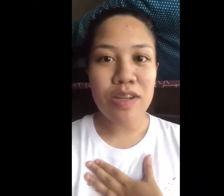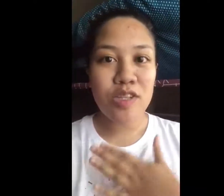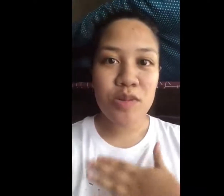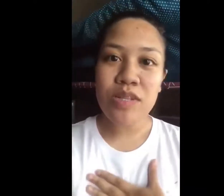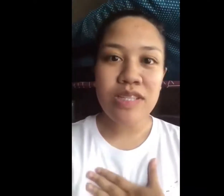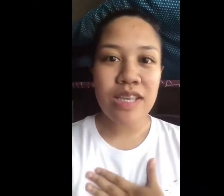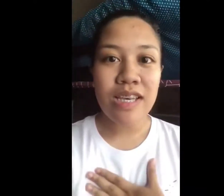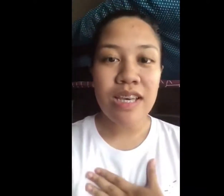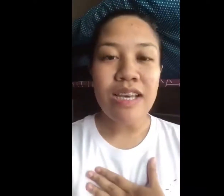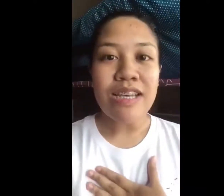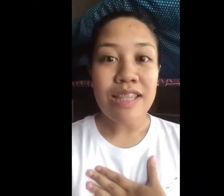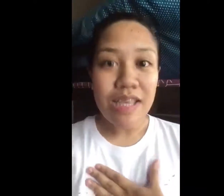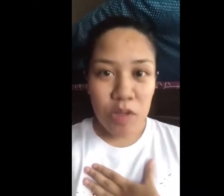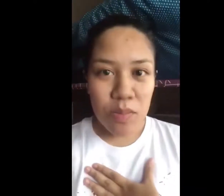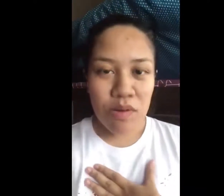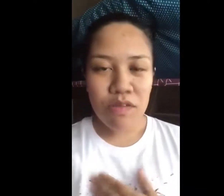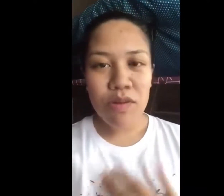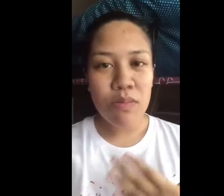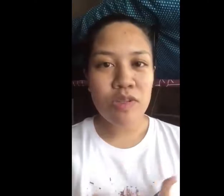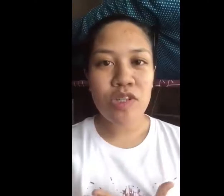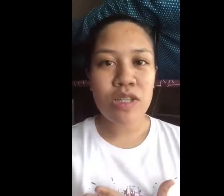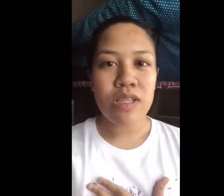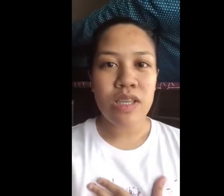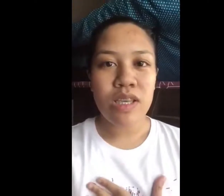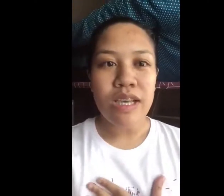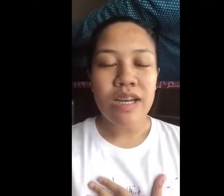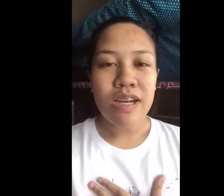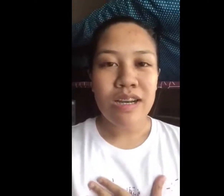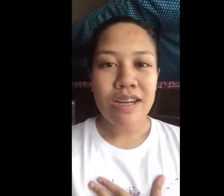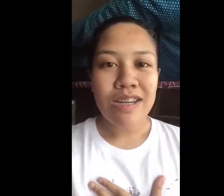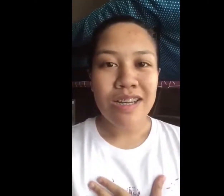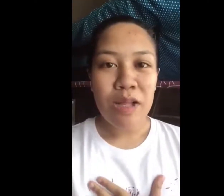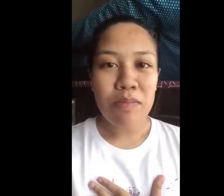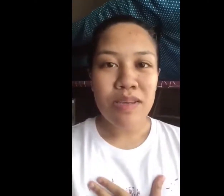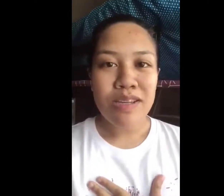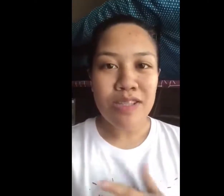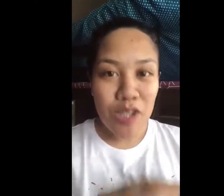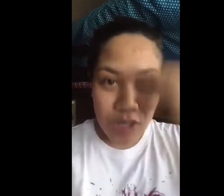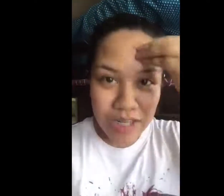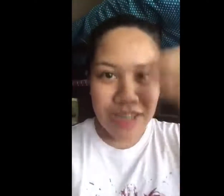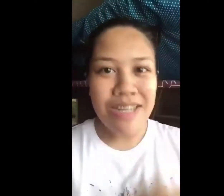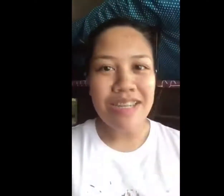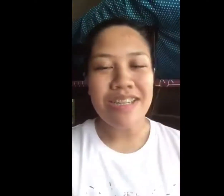I just want to say thank you po for the opportunity helping us learn